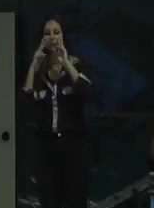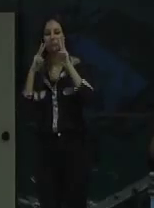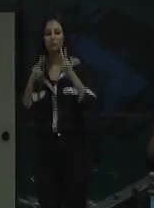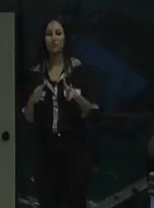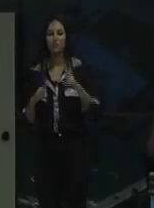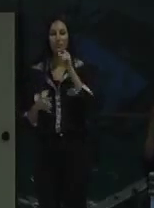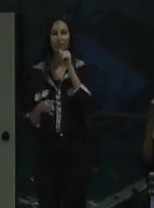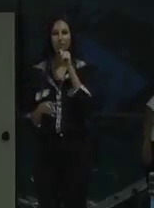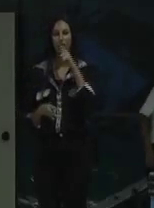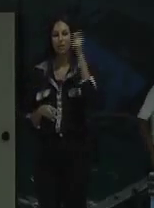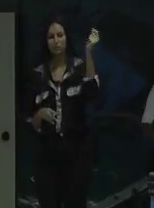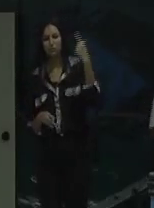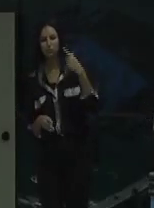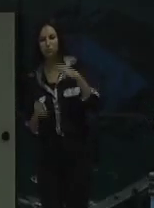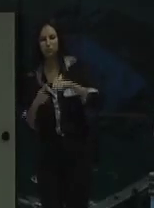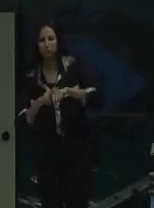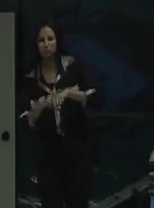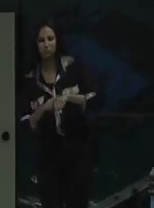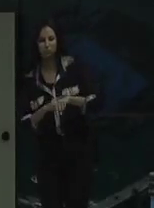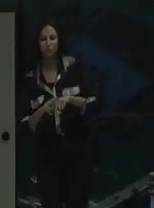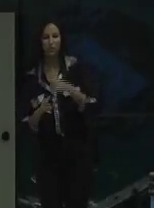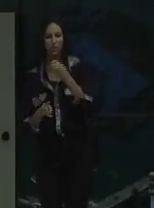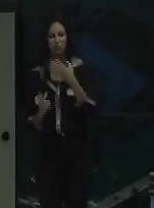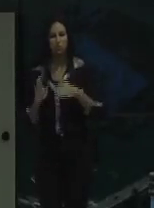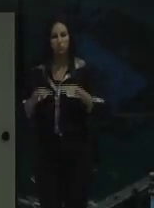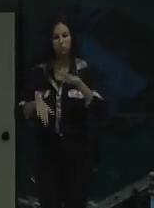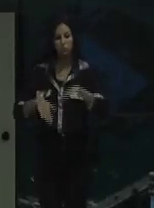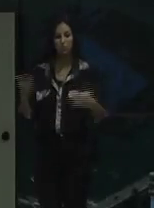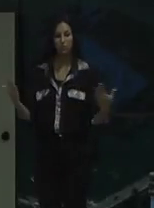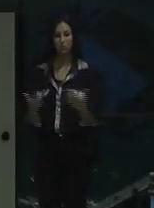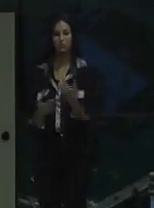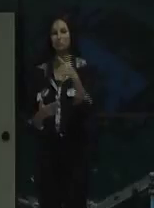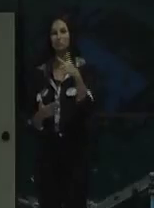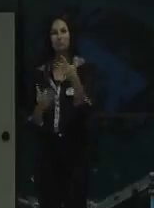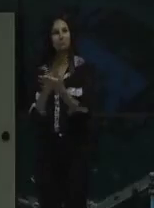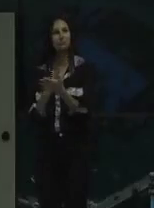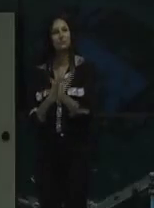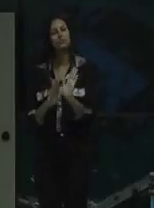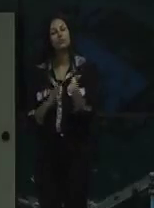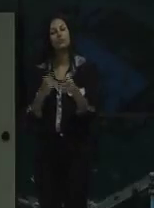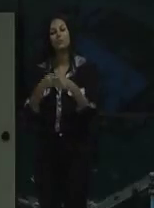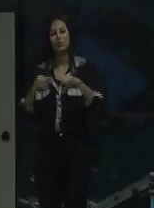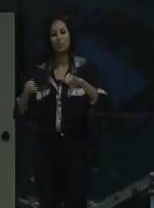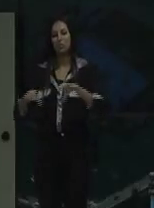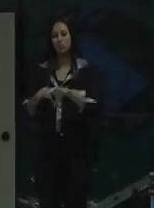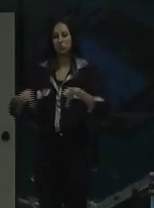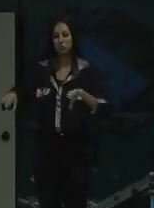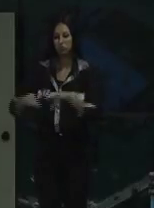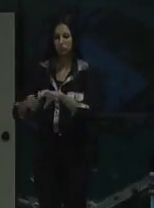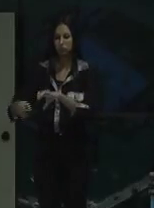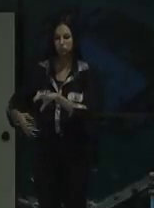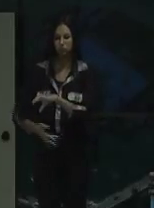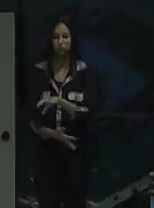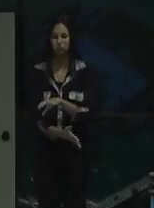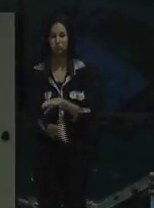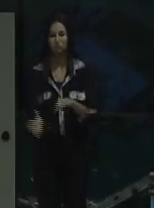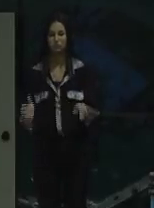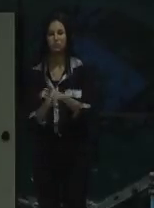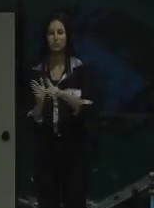vereador Fabrício, é uma água azul, verde, boa de se banhar, mas hoje nós não temos mais, porque os esgotos são muito jogados nas nossas